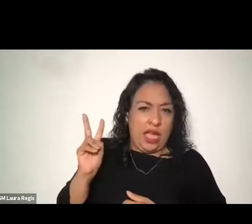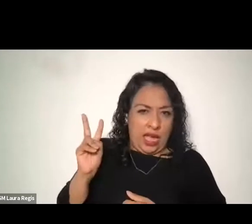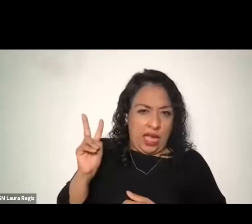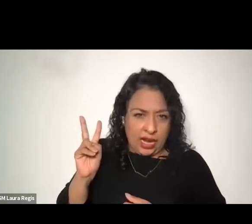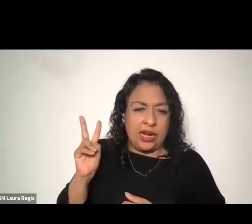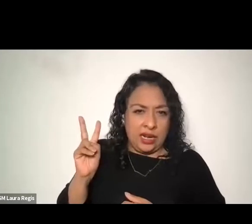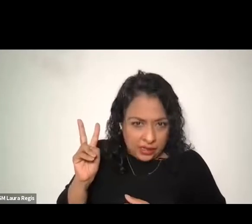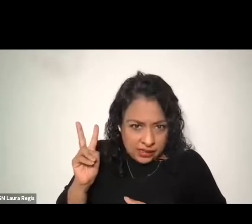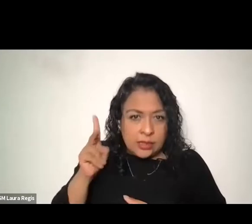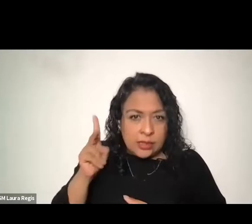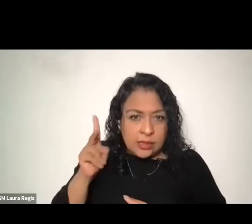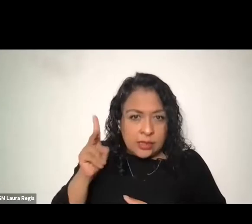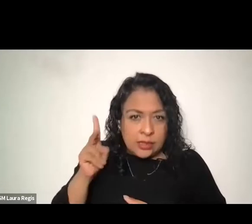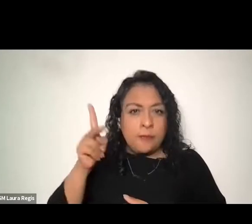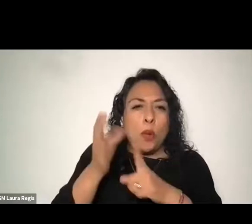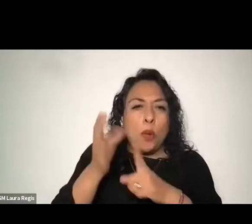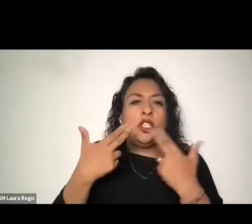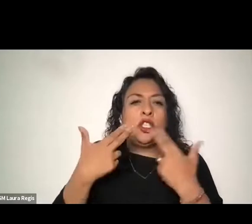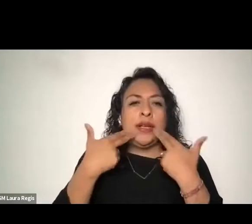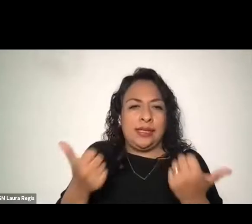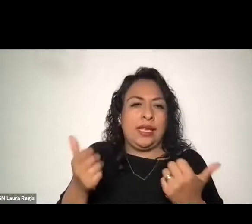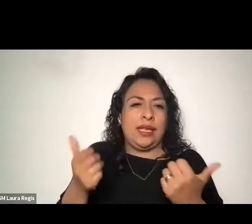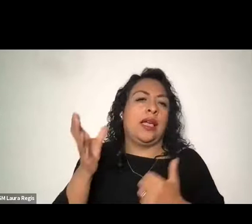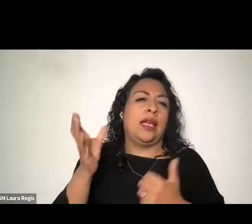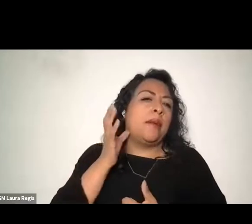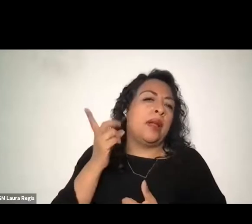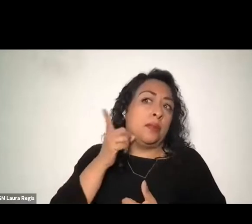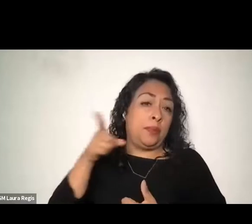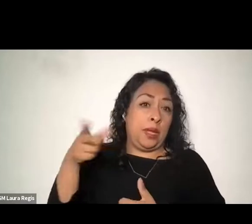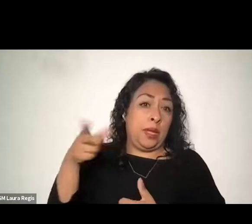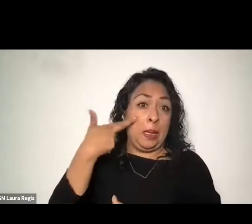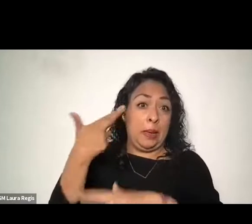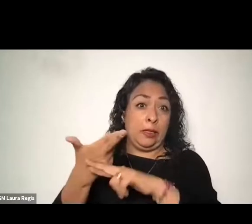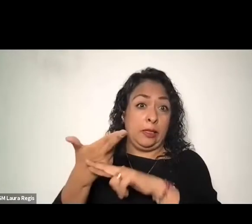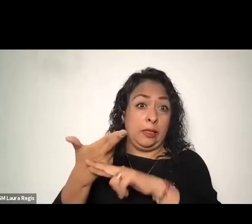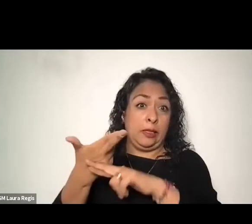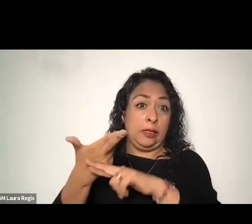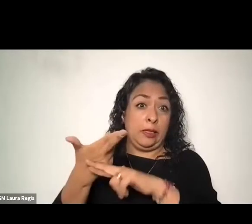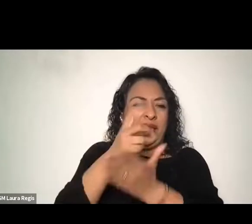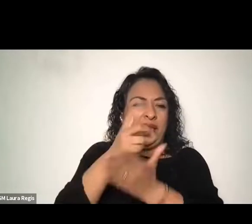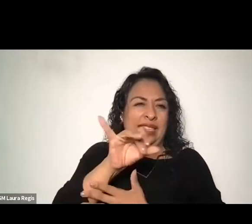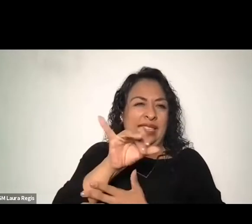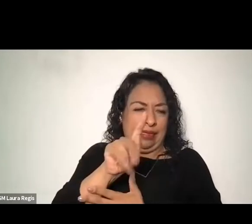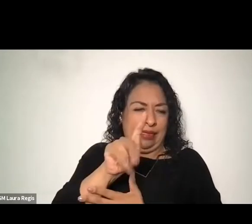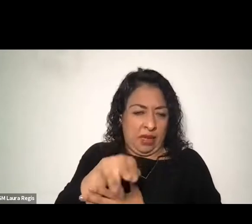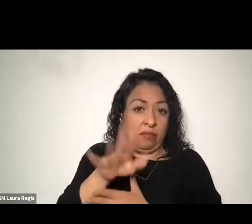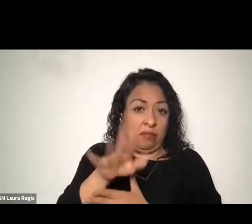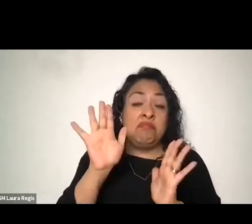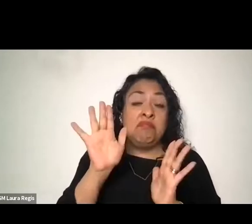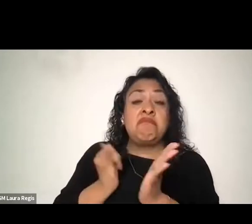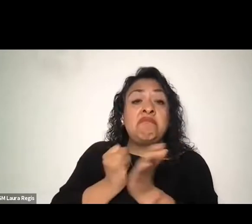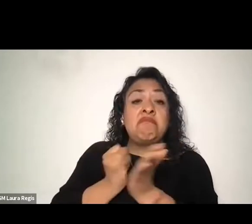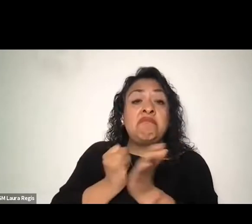la Comisión de Hacienda de la Cámara de Diputados, que es la encargada de hacer el dictamen, decidió y emitió un